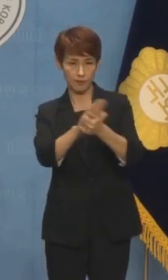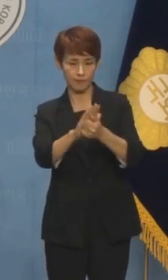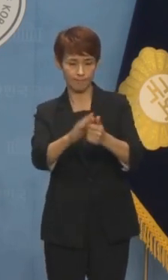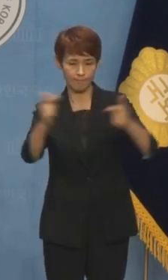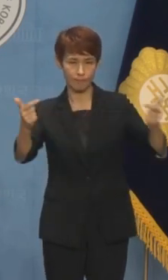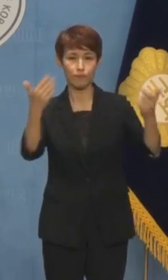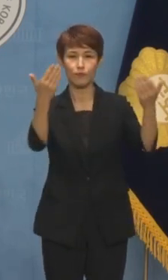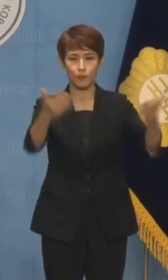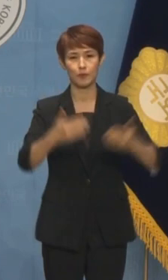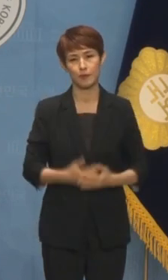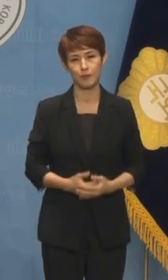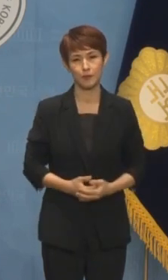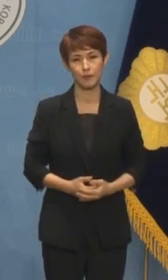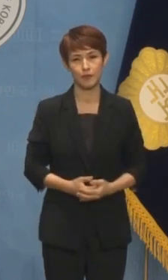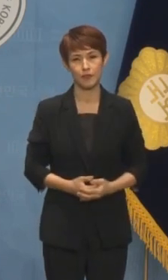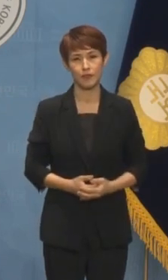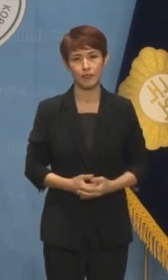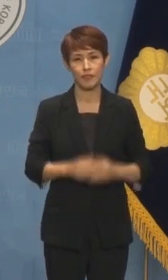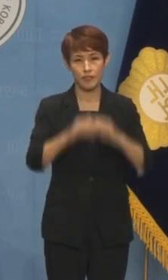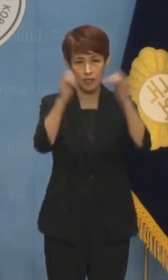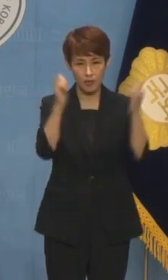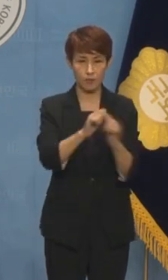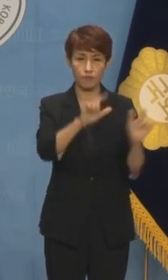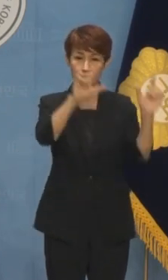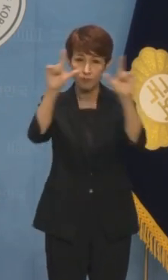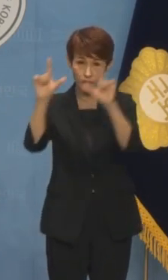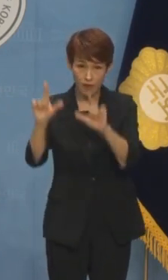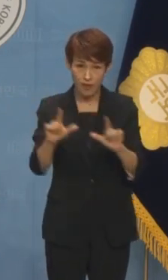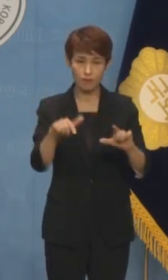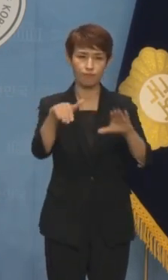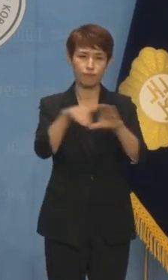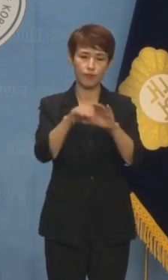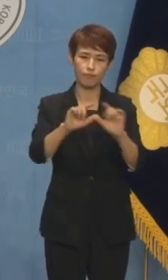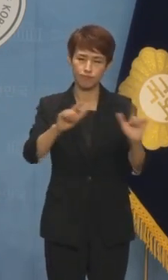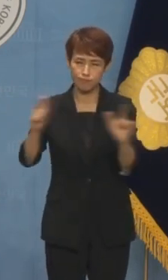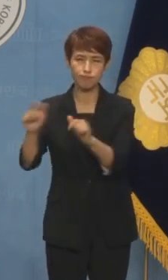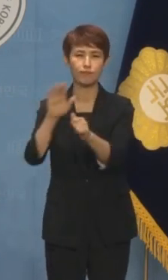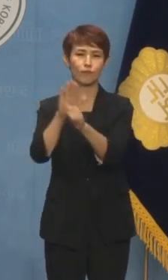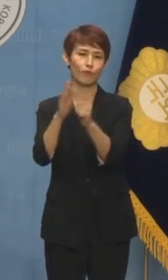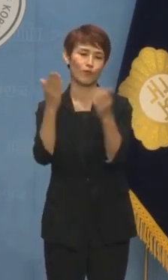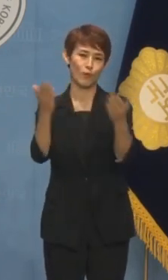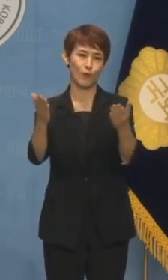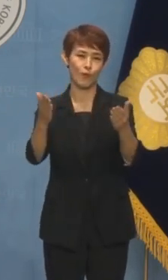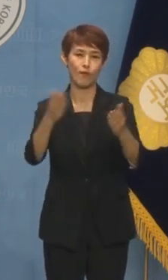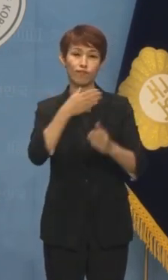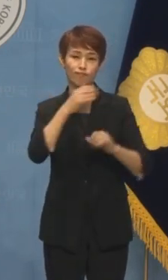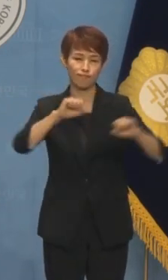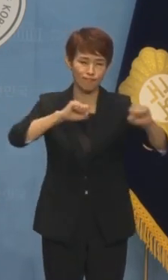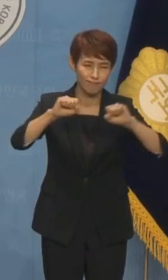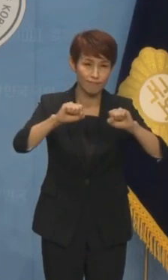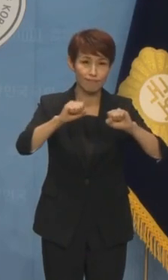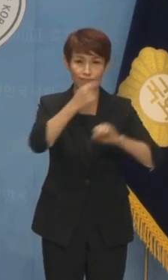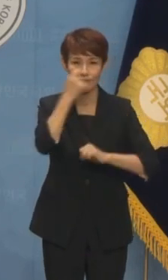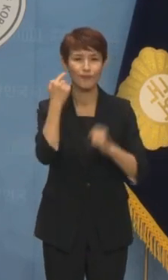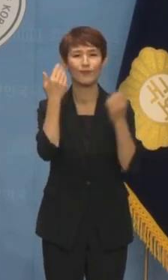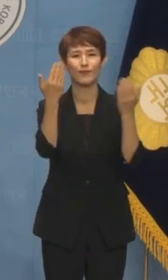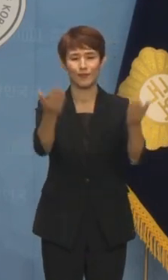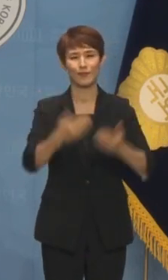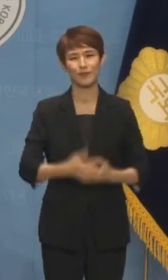것입니다. 다양한 사회생활과 문화생활 지원으로 활기찬 노후를